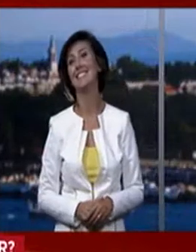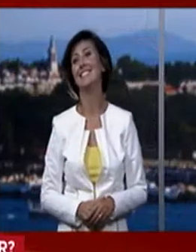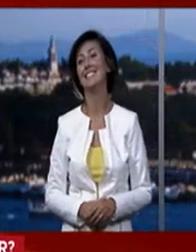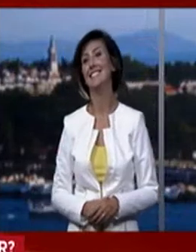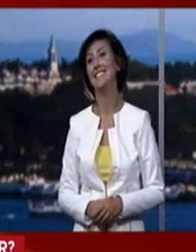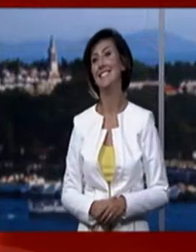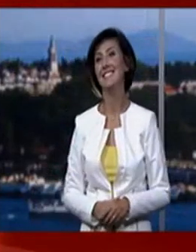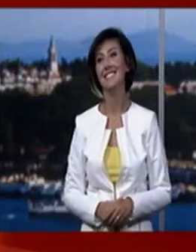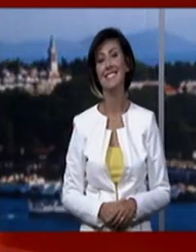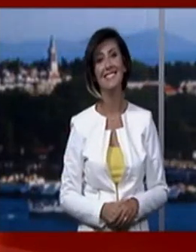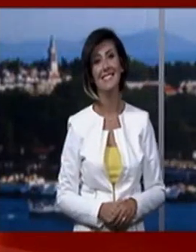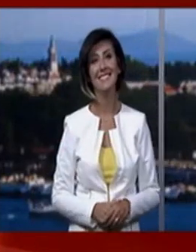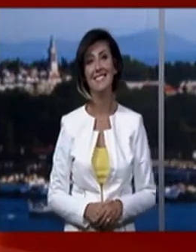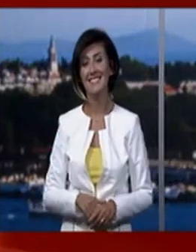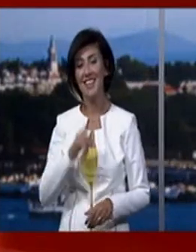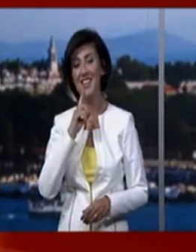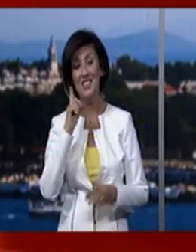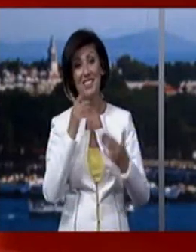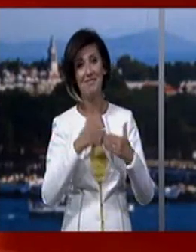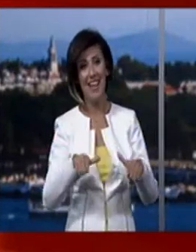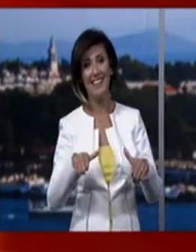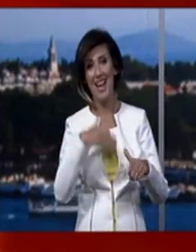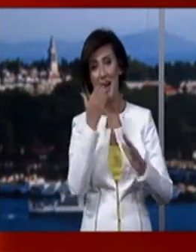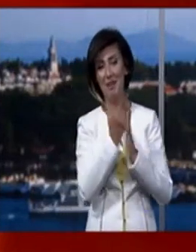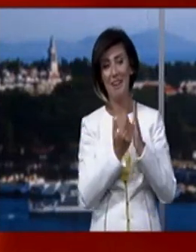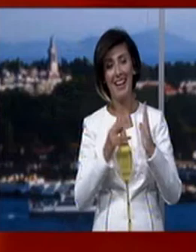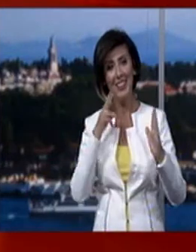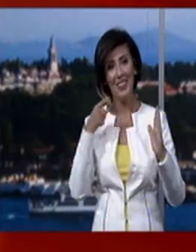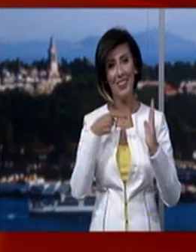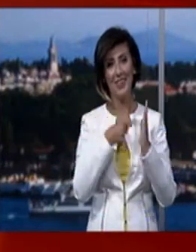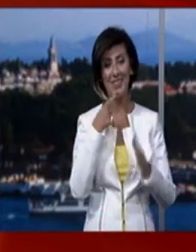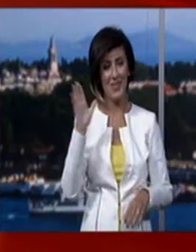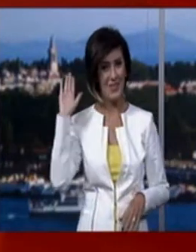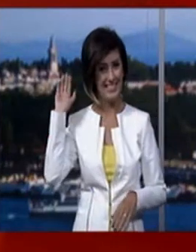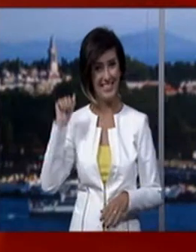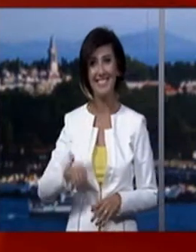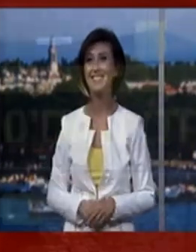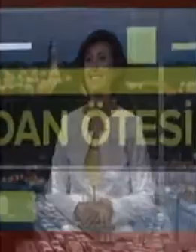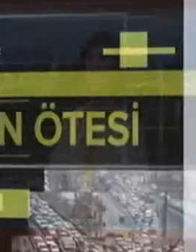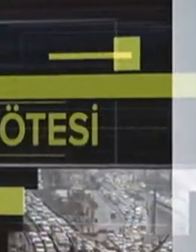İşitme engelliler bültenimizi noktalıyoruz. Hoşça kalın.